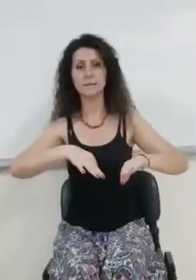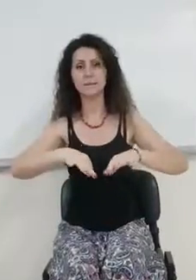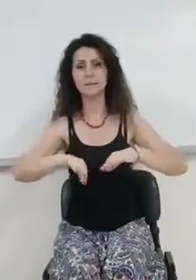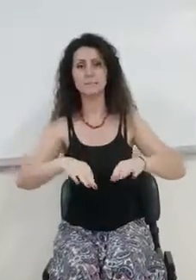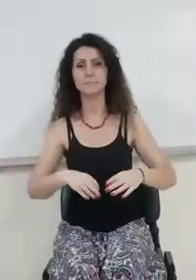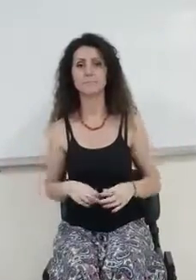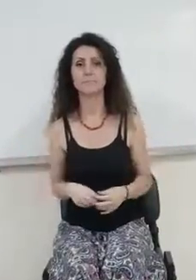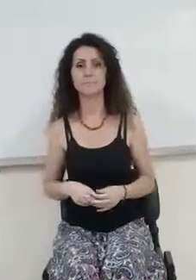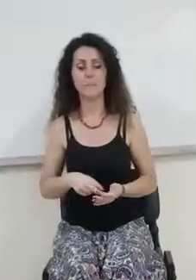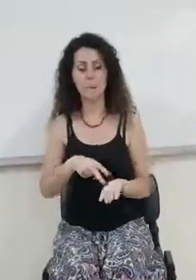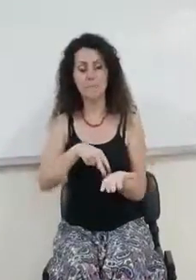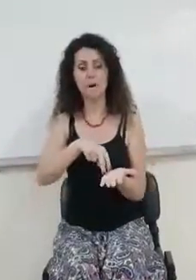Manken,